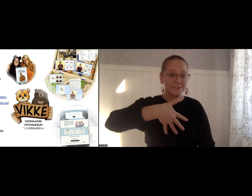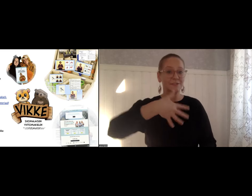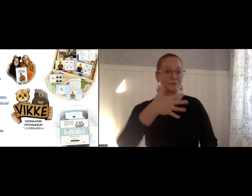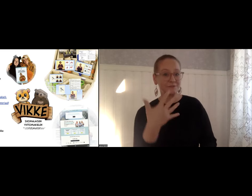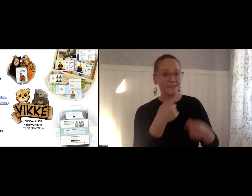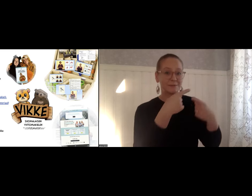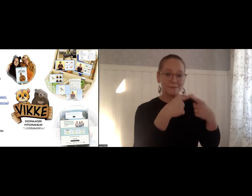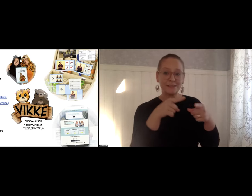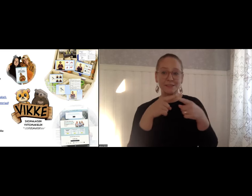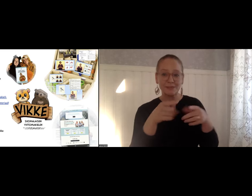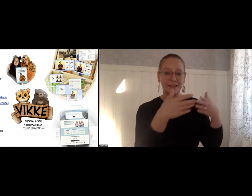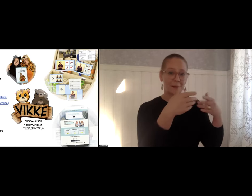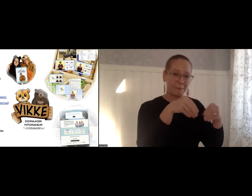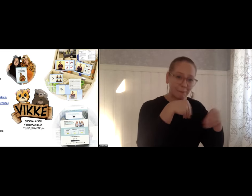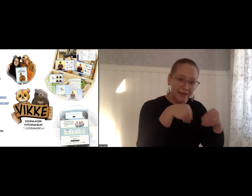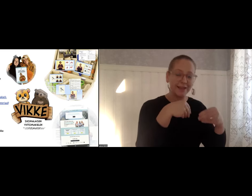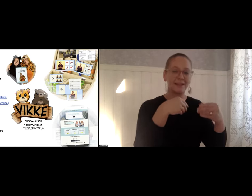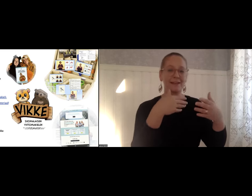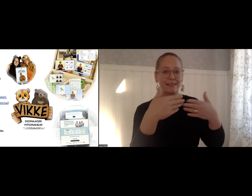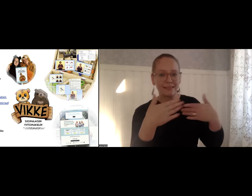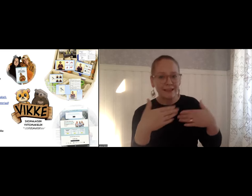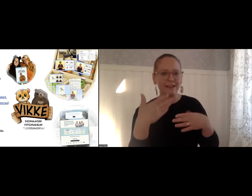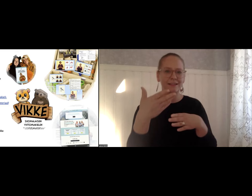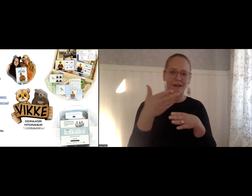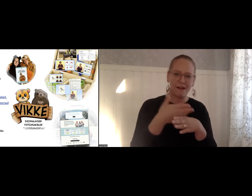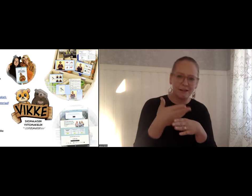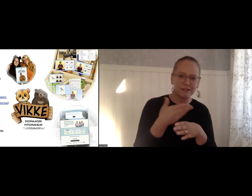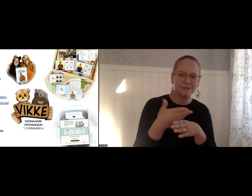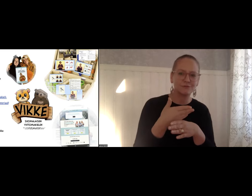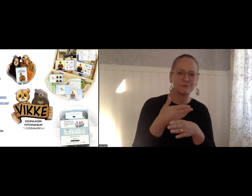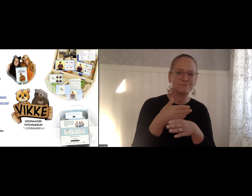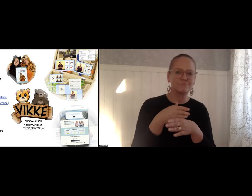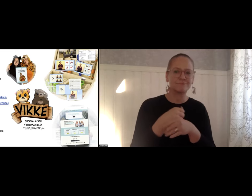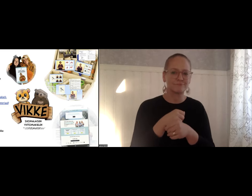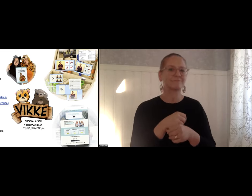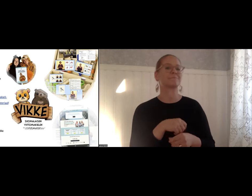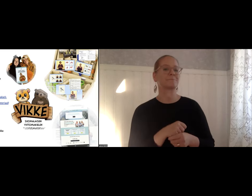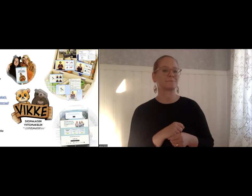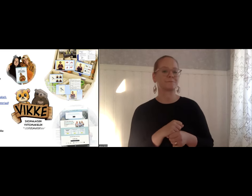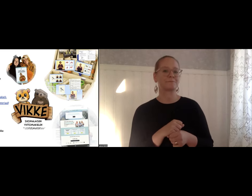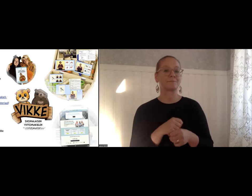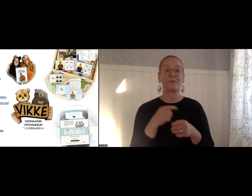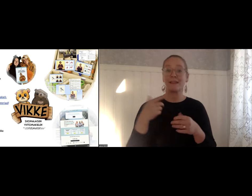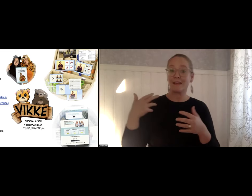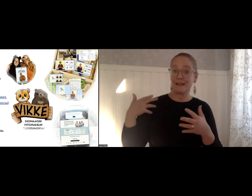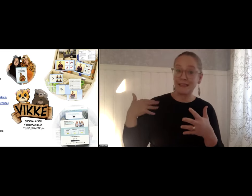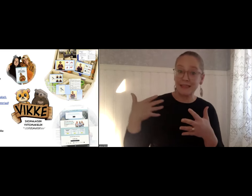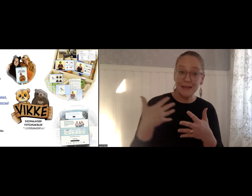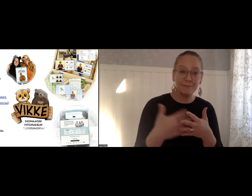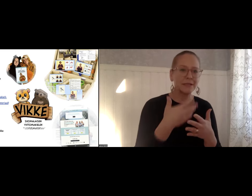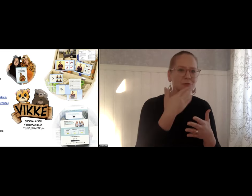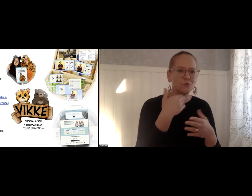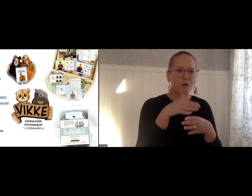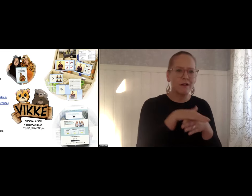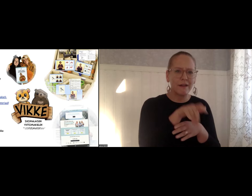Materiaaliin sisältyy 155 erilaista peliä, tehtävää, harjoitusta.